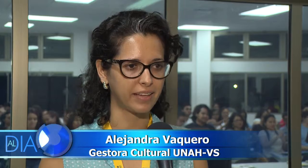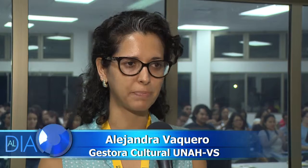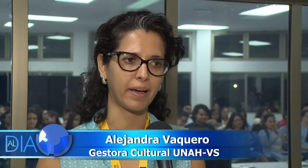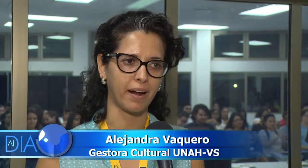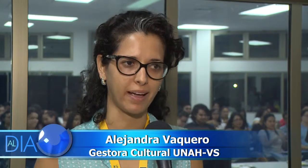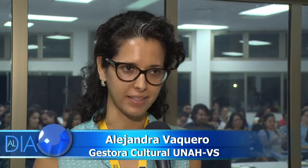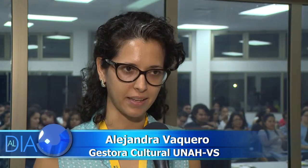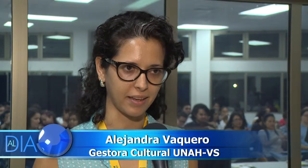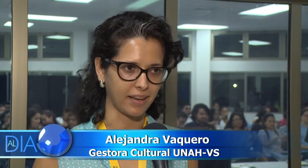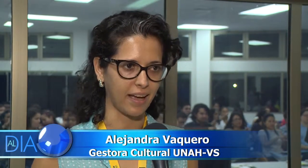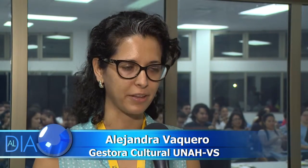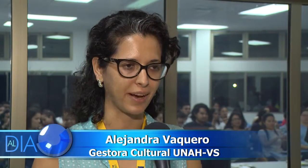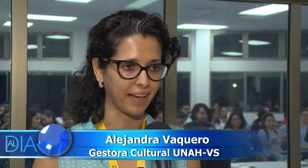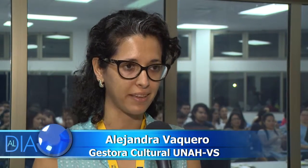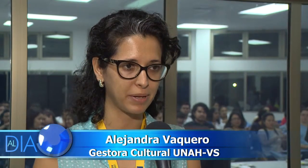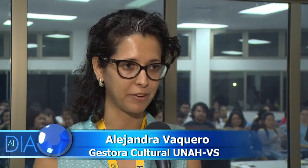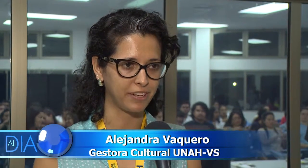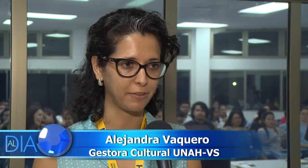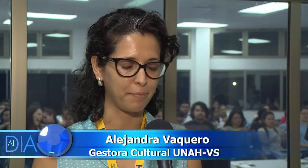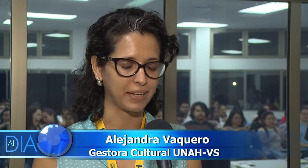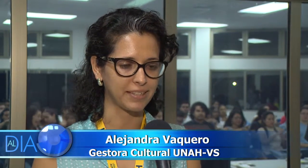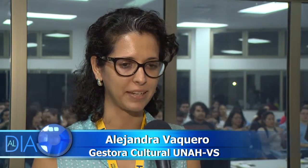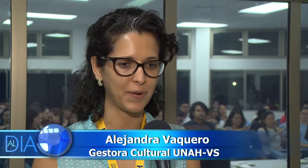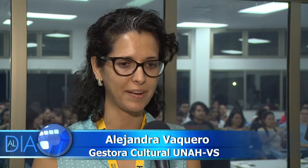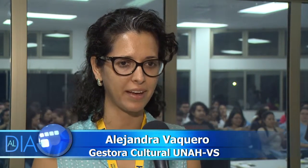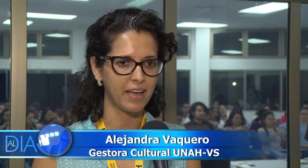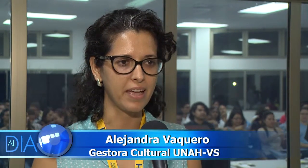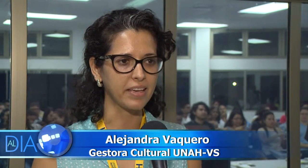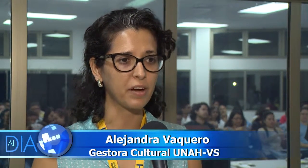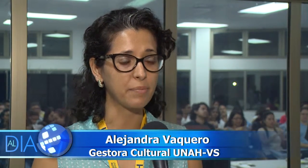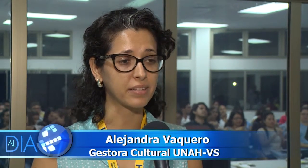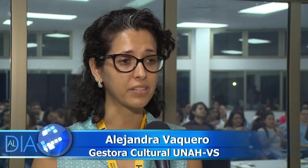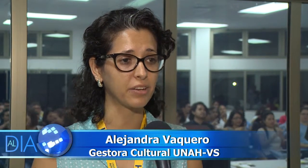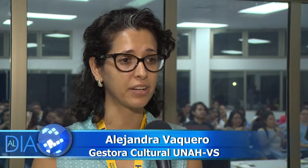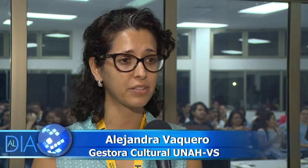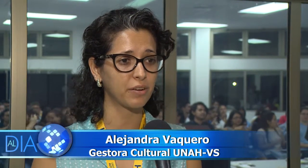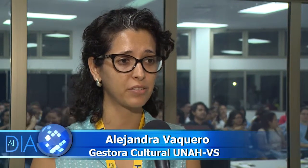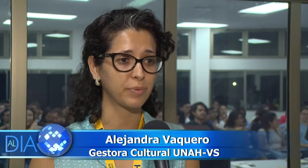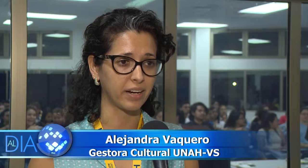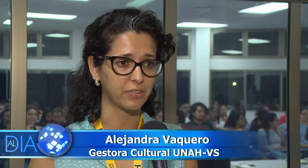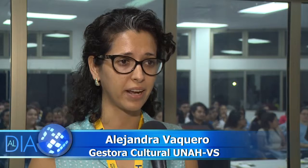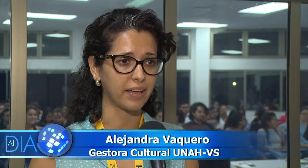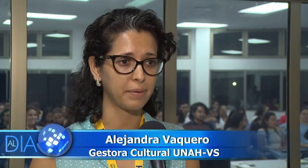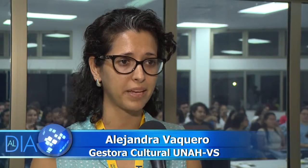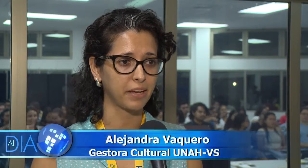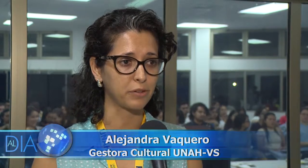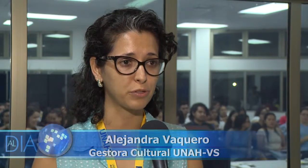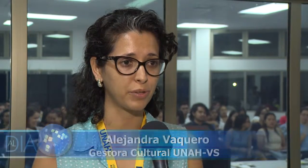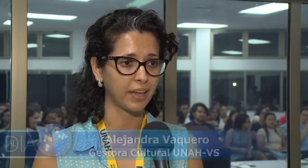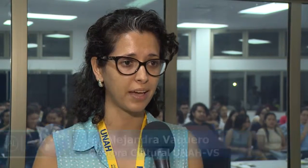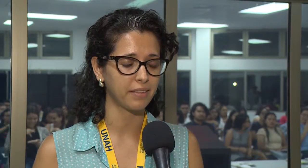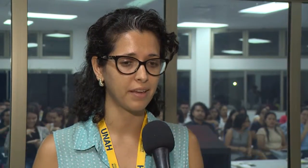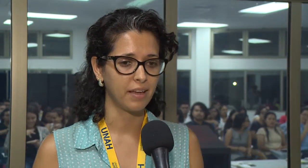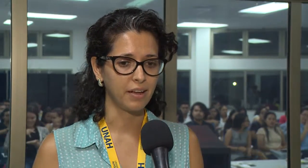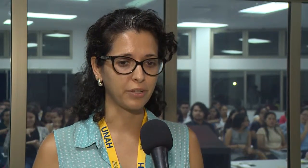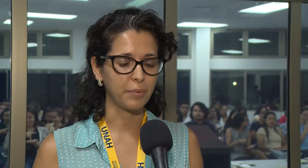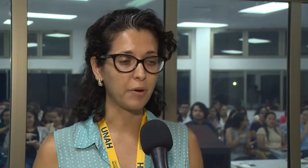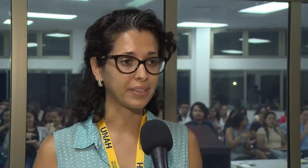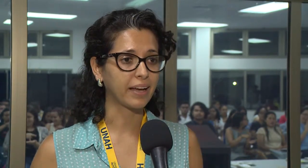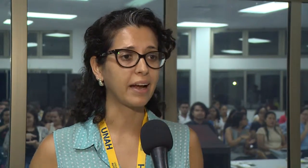para este año académico del 2019 y en conversaciones con Subdirección Académica y con SUDECAD nos dimos cuenta que